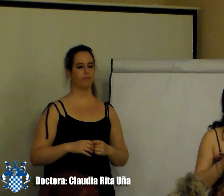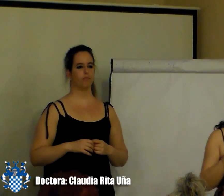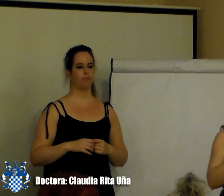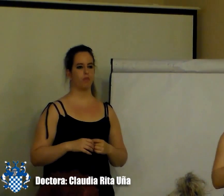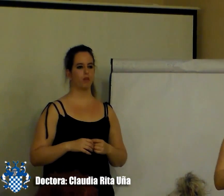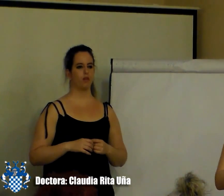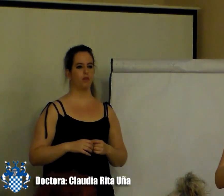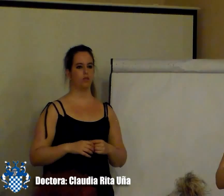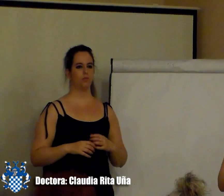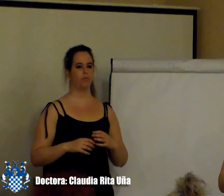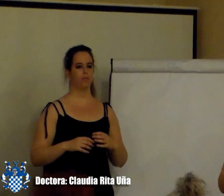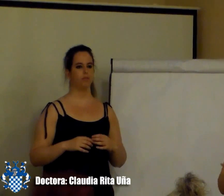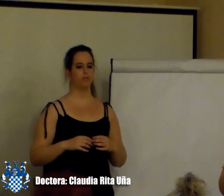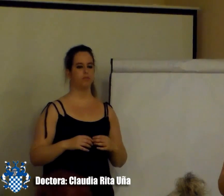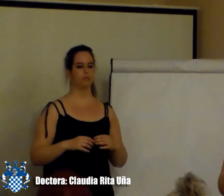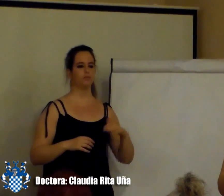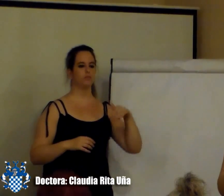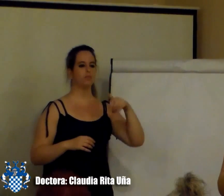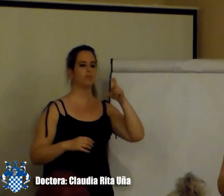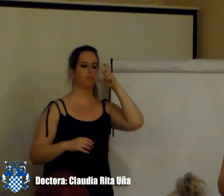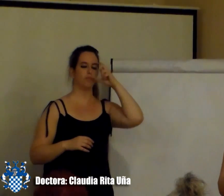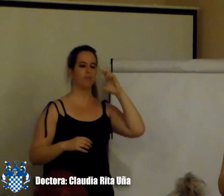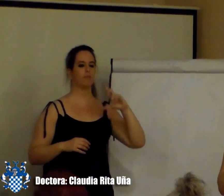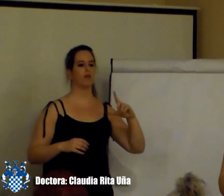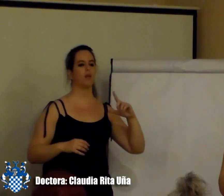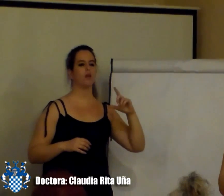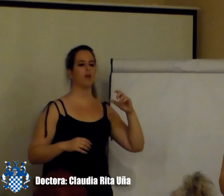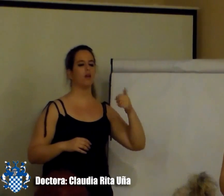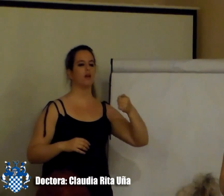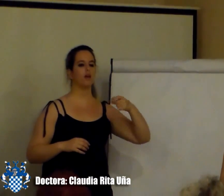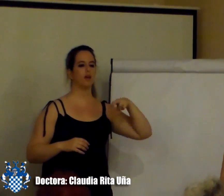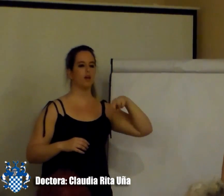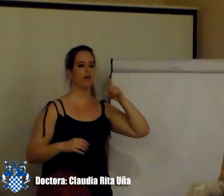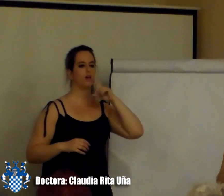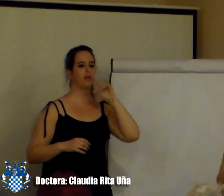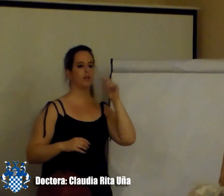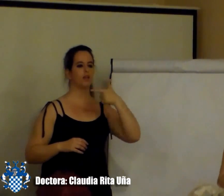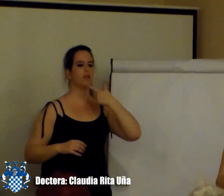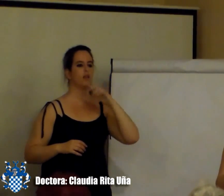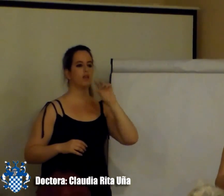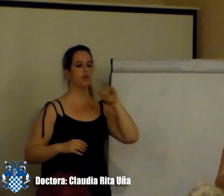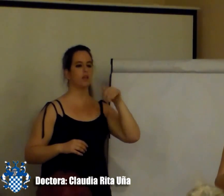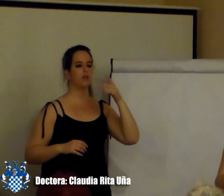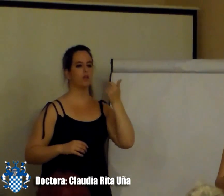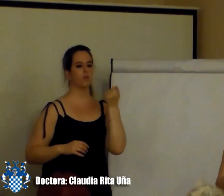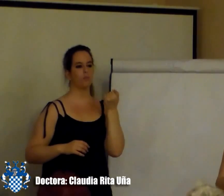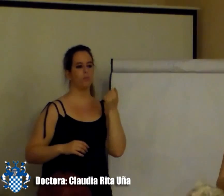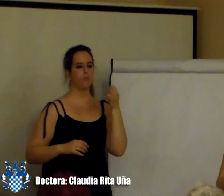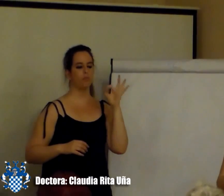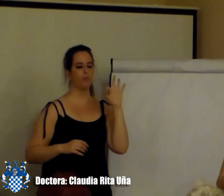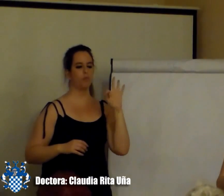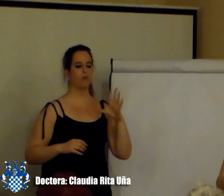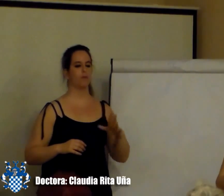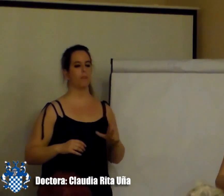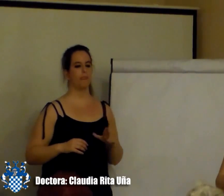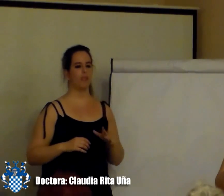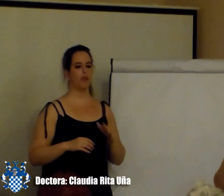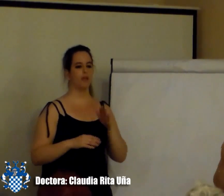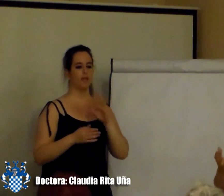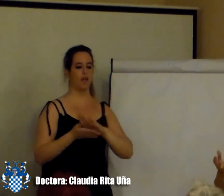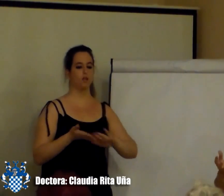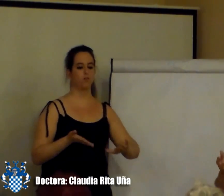natural que aplaca los dolores del cuerpo, ¿sí? Las sensaciones dolorosas. Ese mecanismo natural